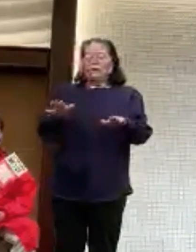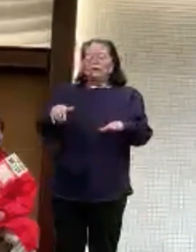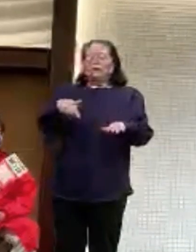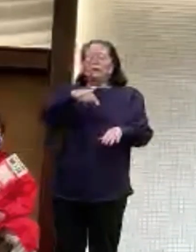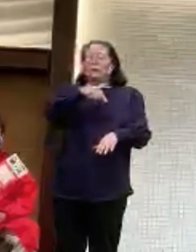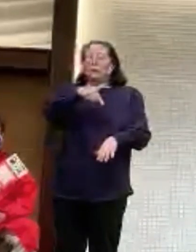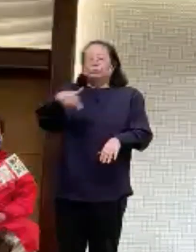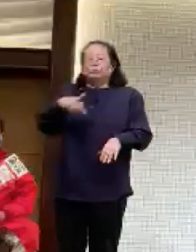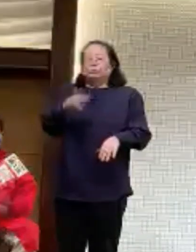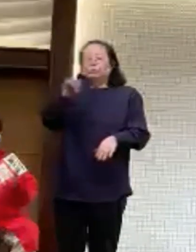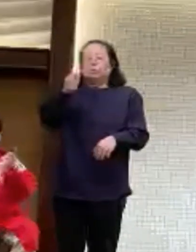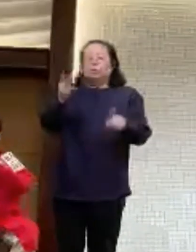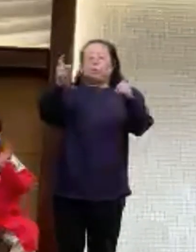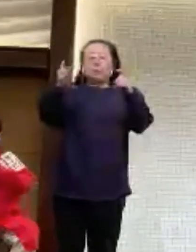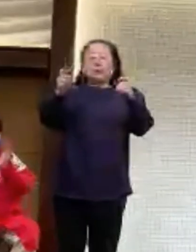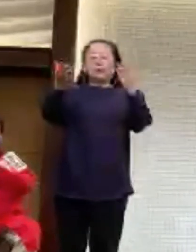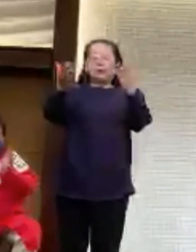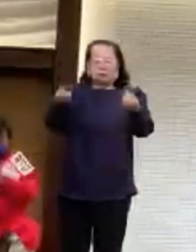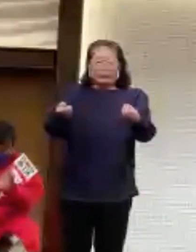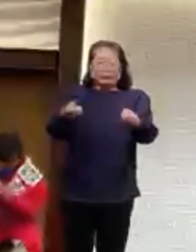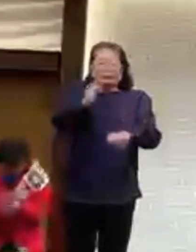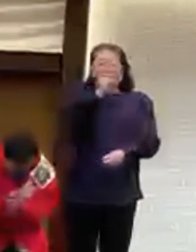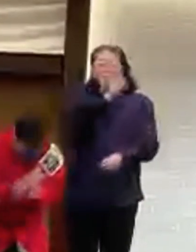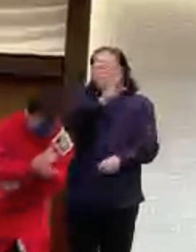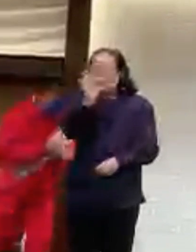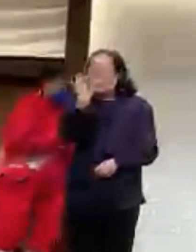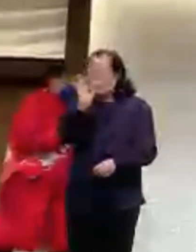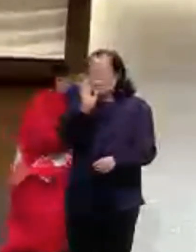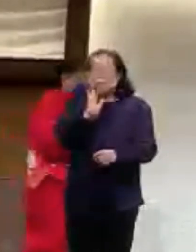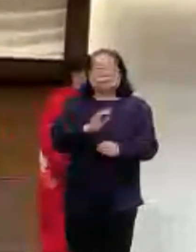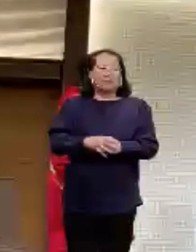挨拶といたします。どうぞよろしくお願いいたします。